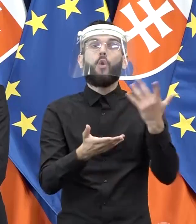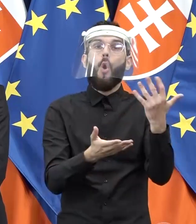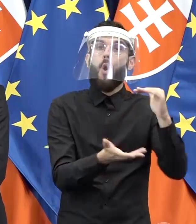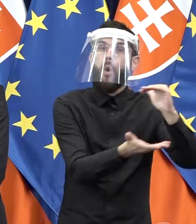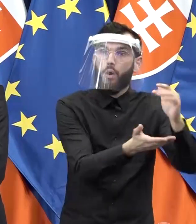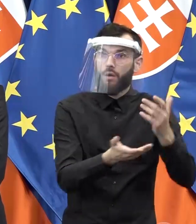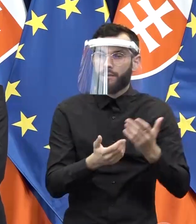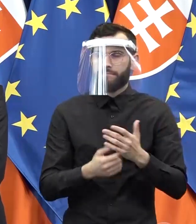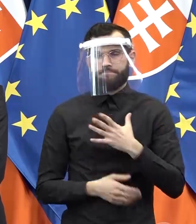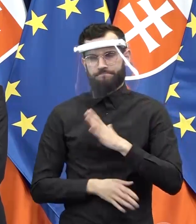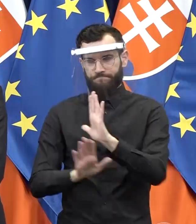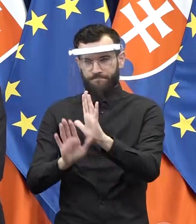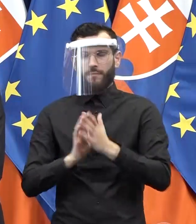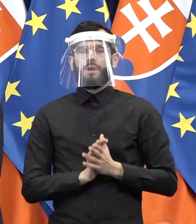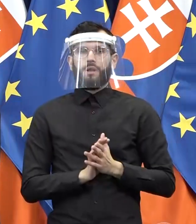distribuované?